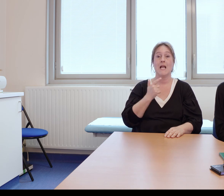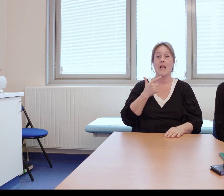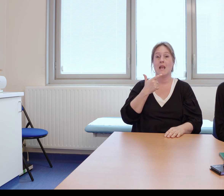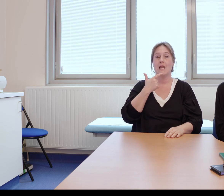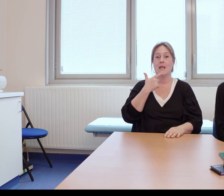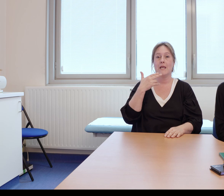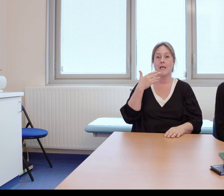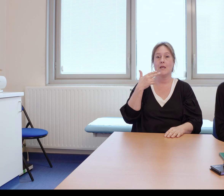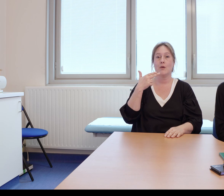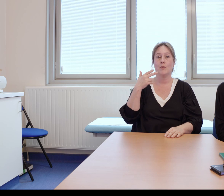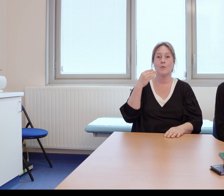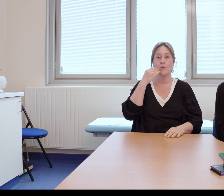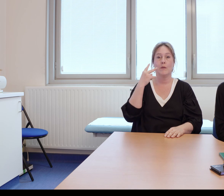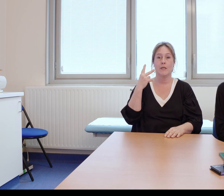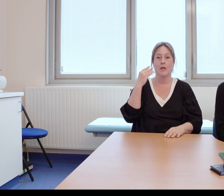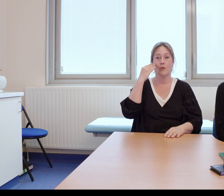L'aiguille ne reste pas.